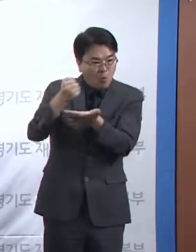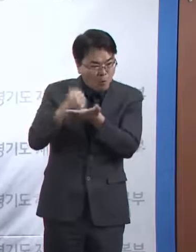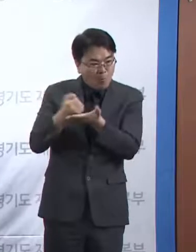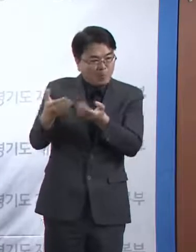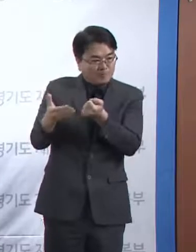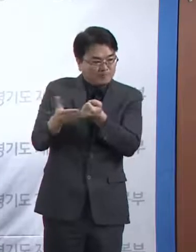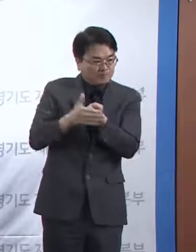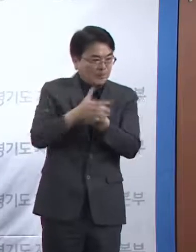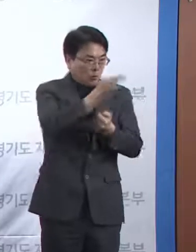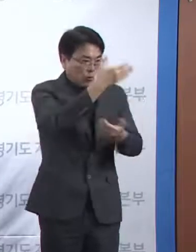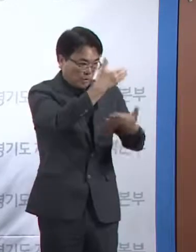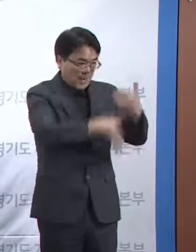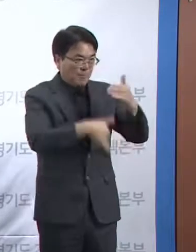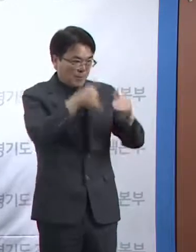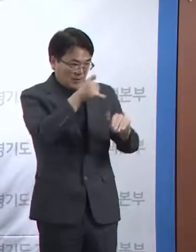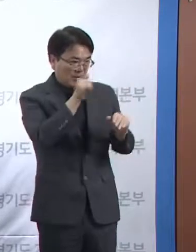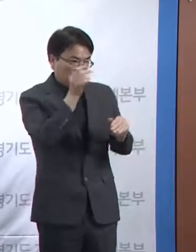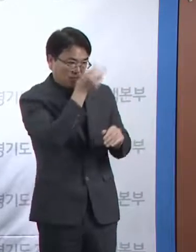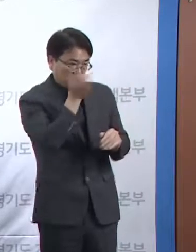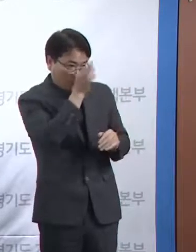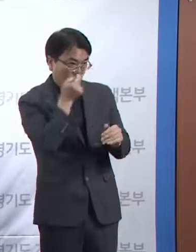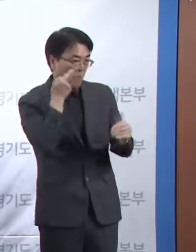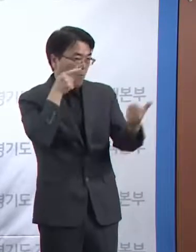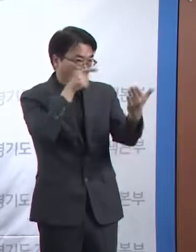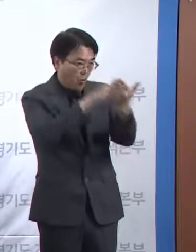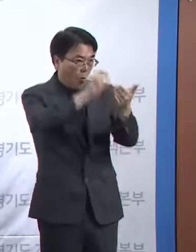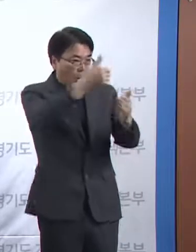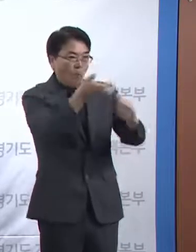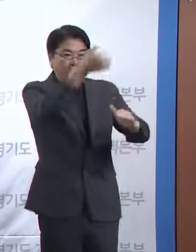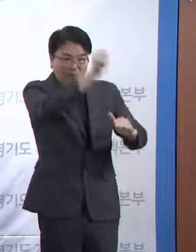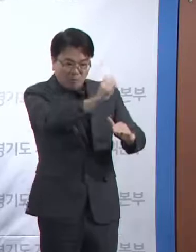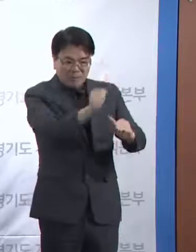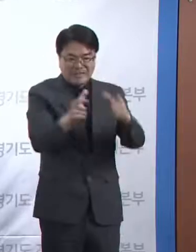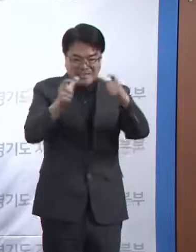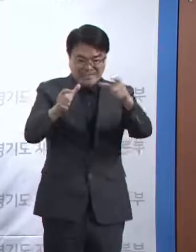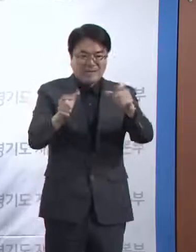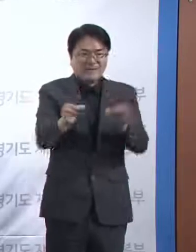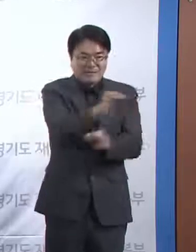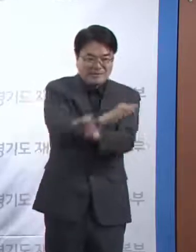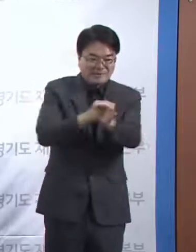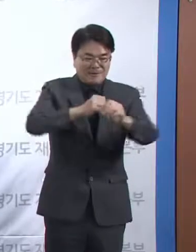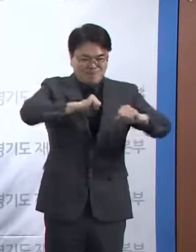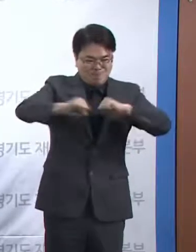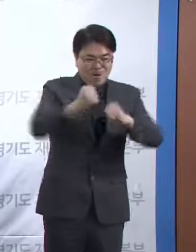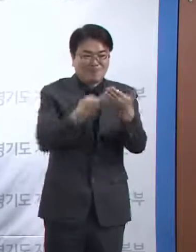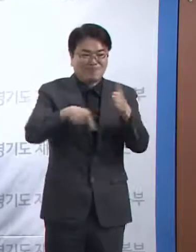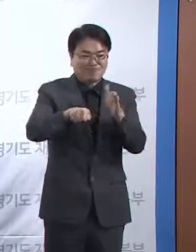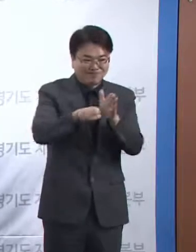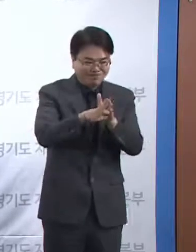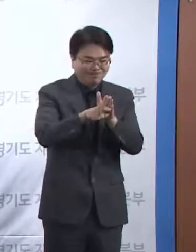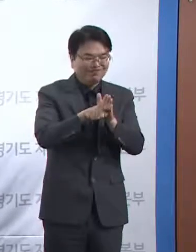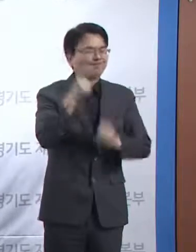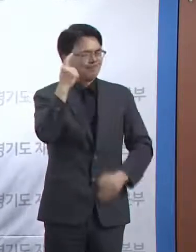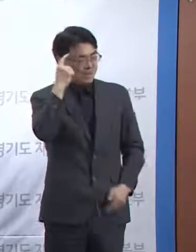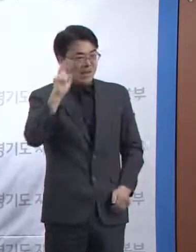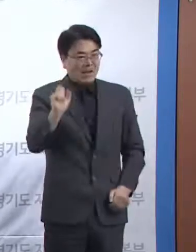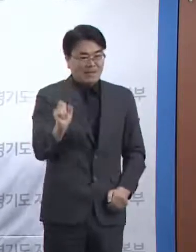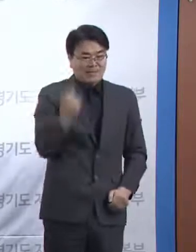사업비 500억 원을 지역경제 활성화를 위해 사용하고자 경기도에